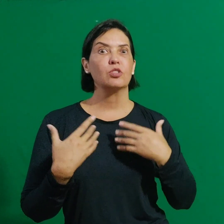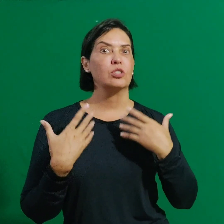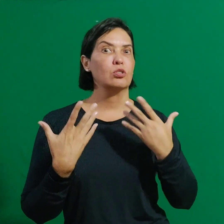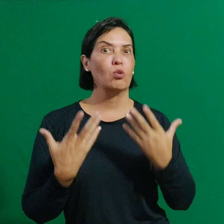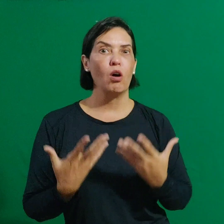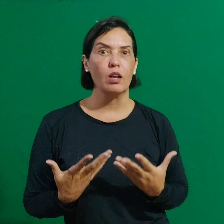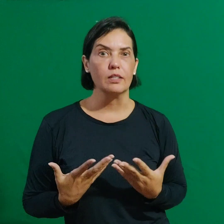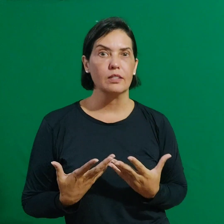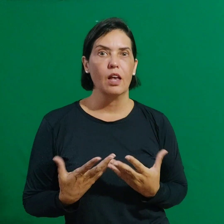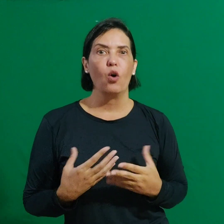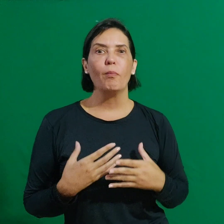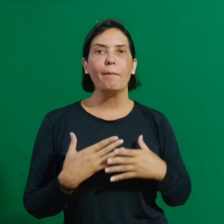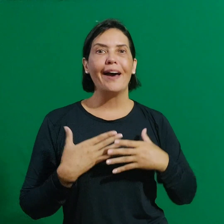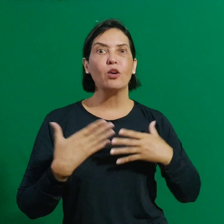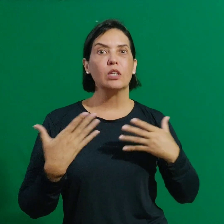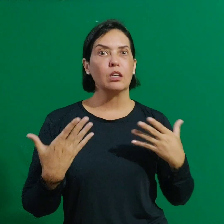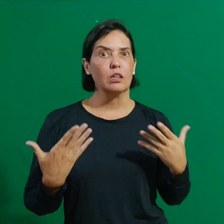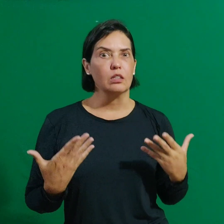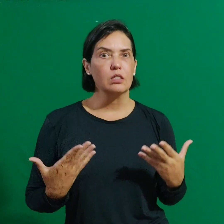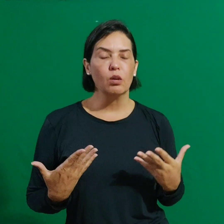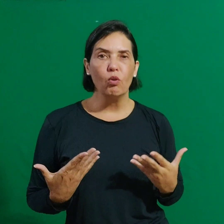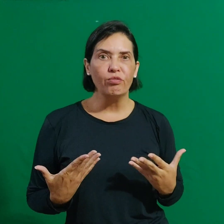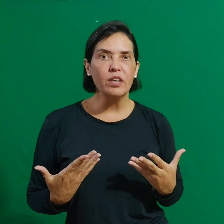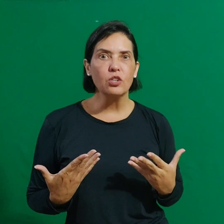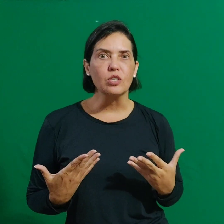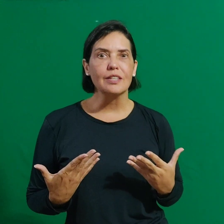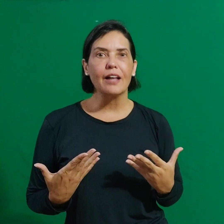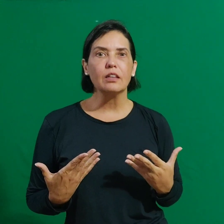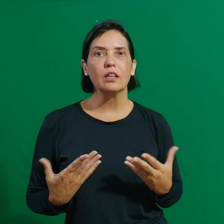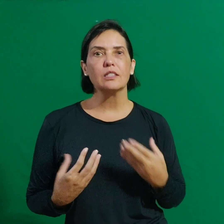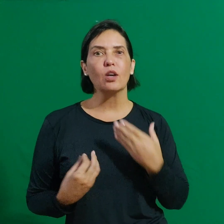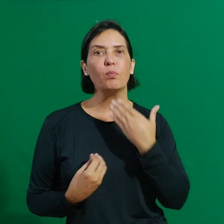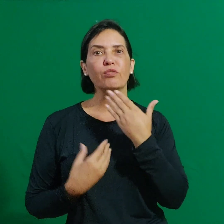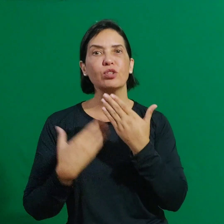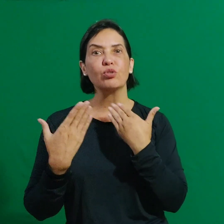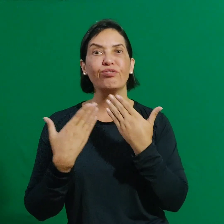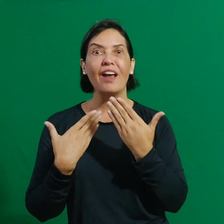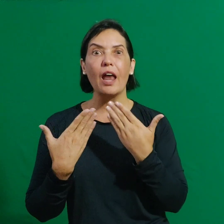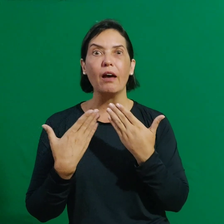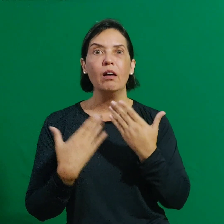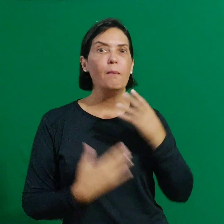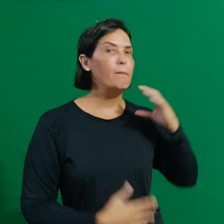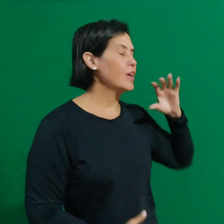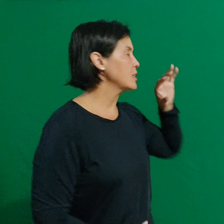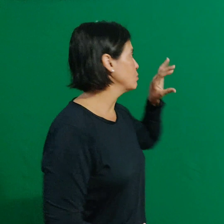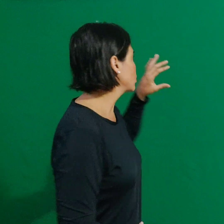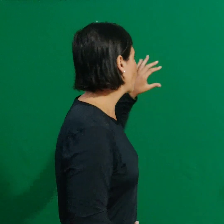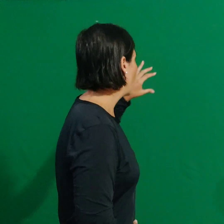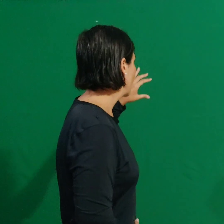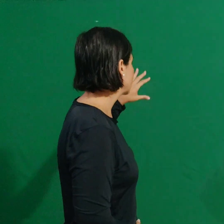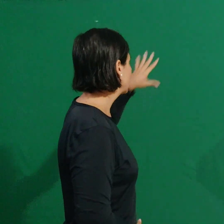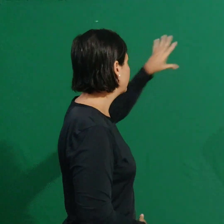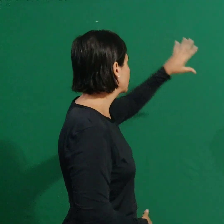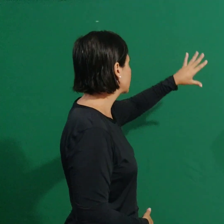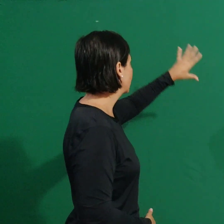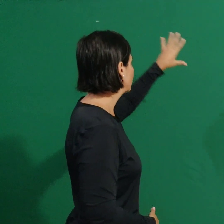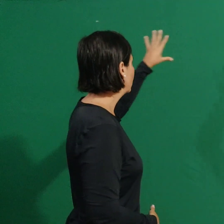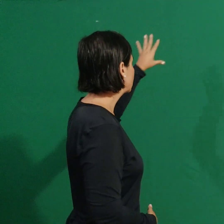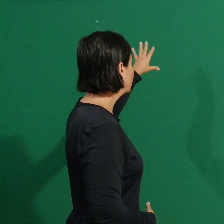de escolas, como a maioria são ouvintes, a tendência é o professor falar, mesmo de costa, mostrando o